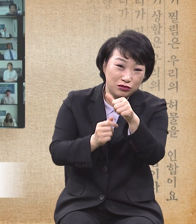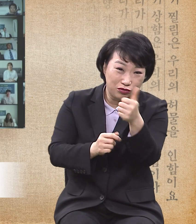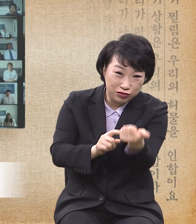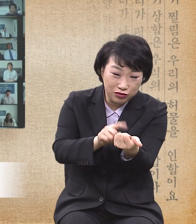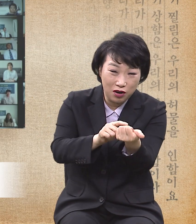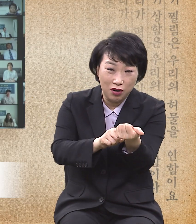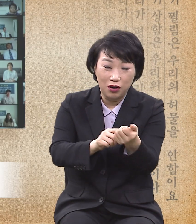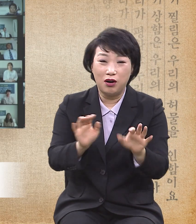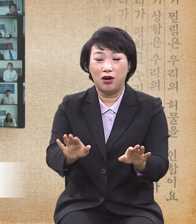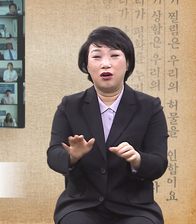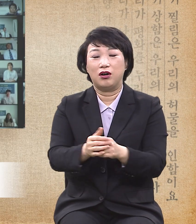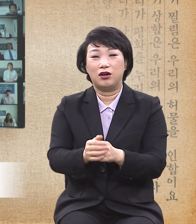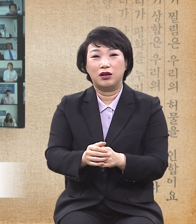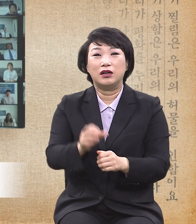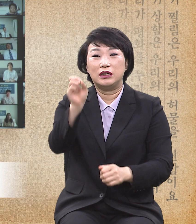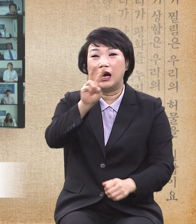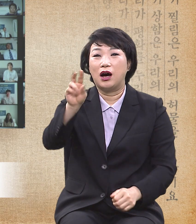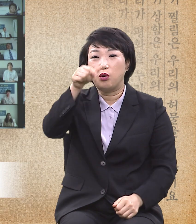야고보가